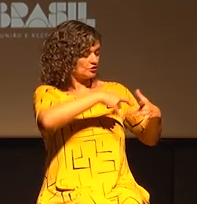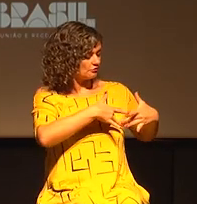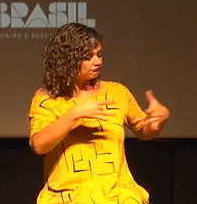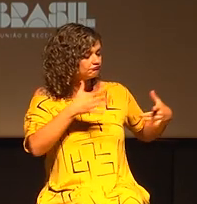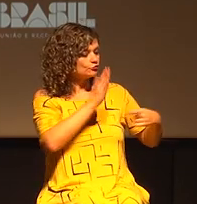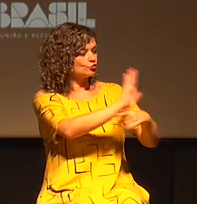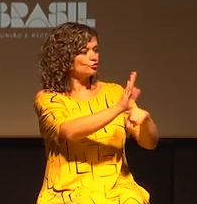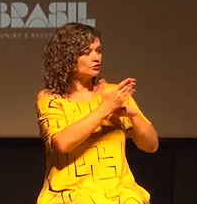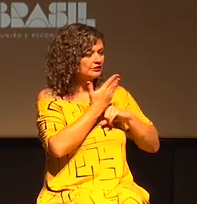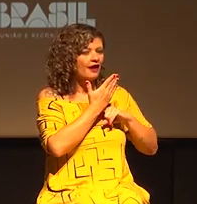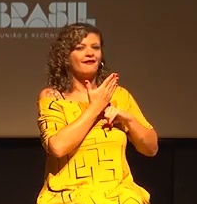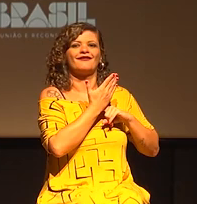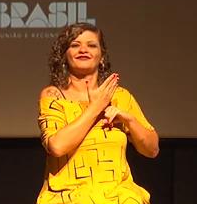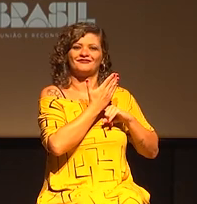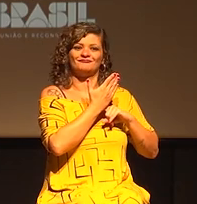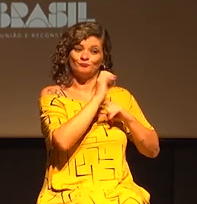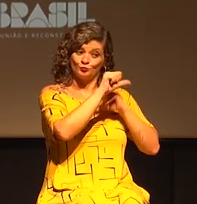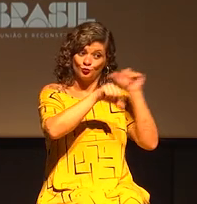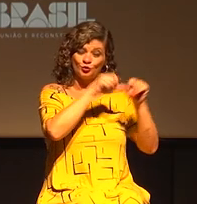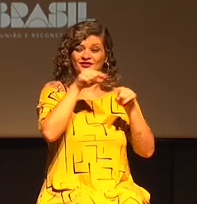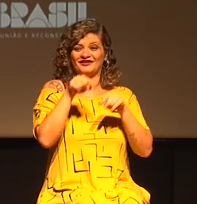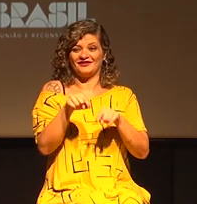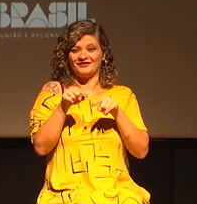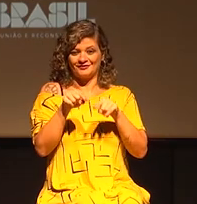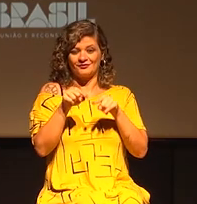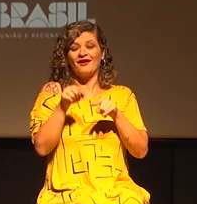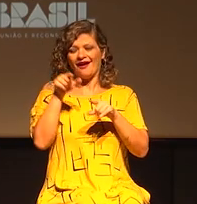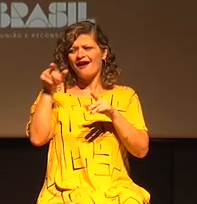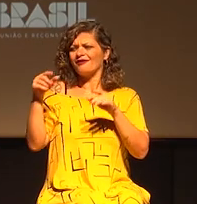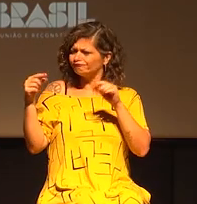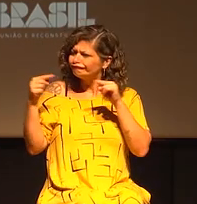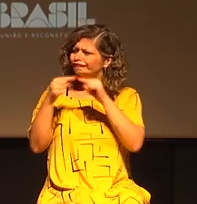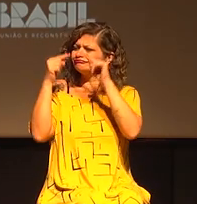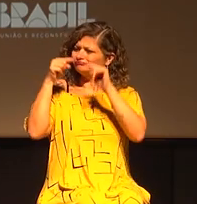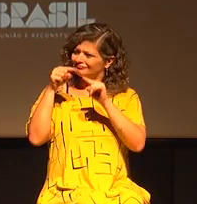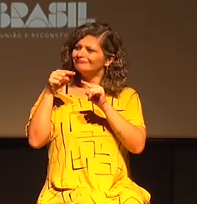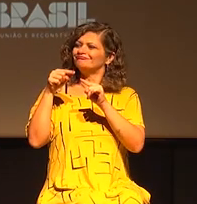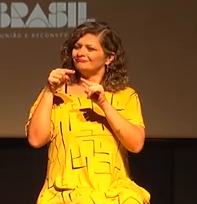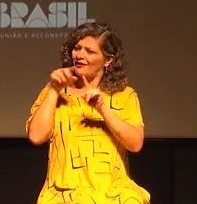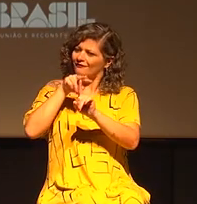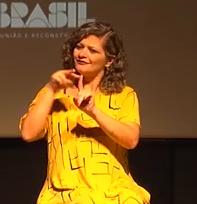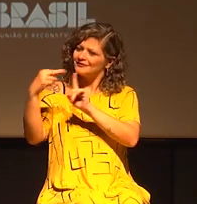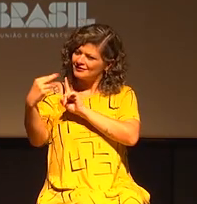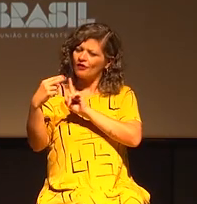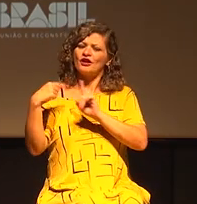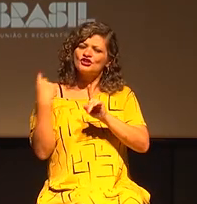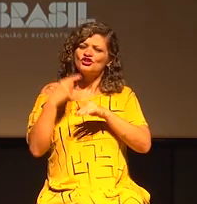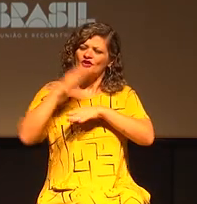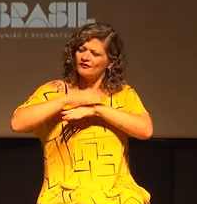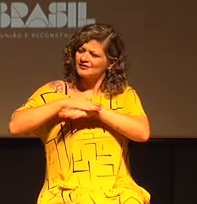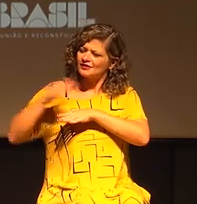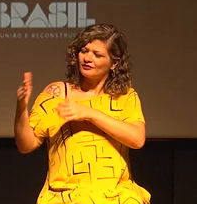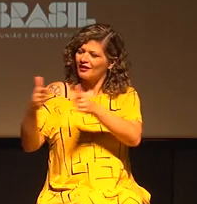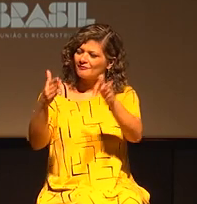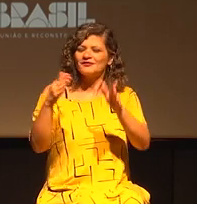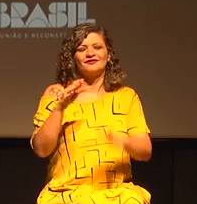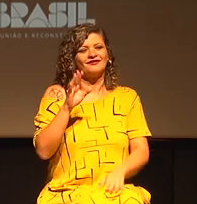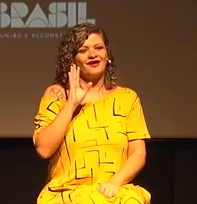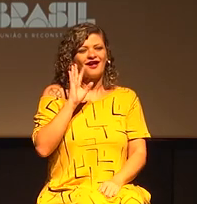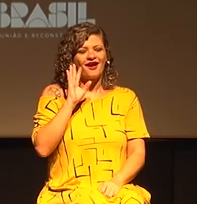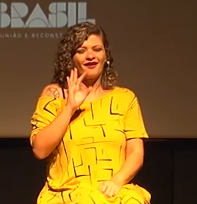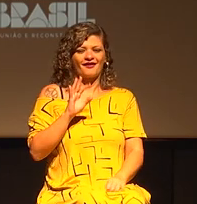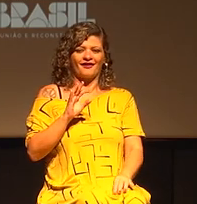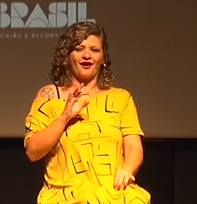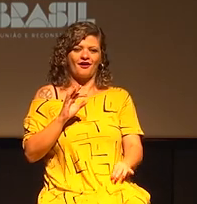nisso vai ser realmente é um essa a perspectiva né acho que a gente tá traçando um pouco né É foi muito bacana essa